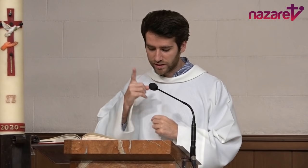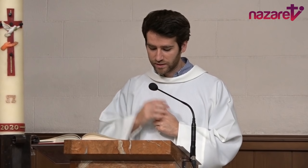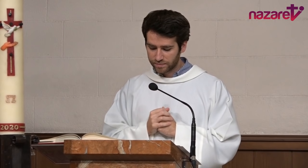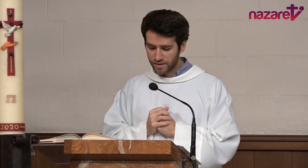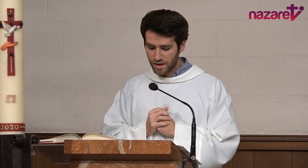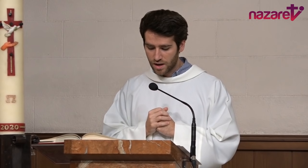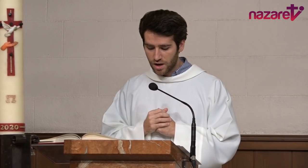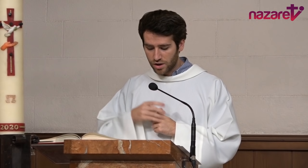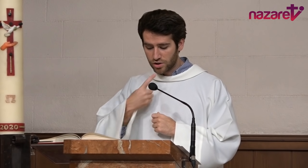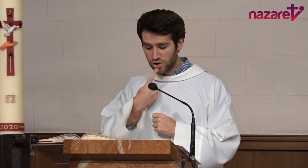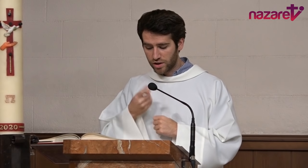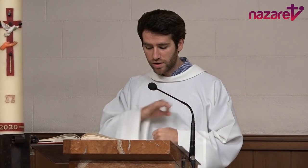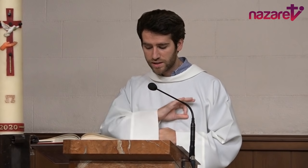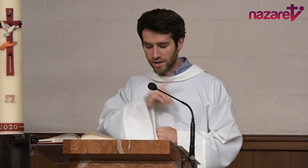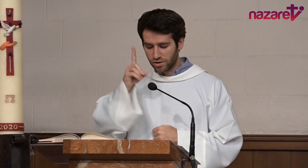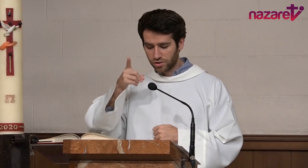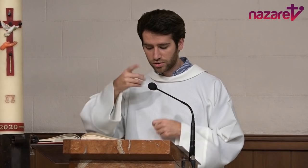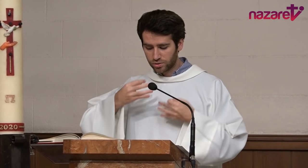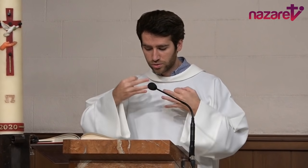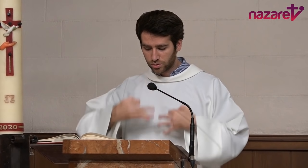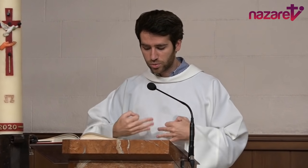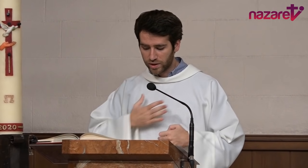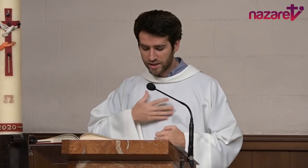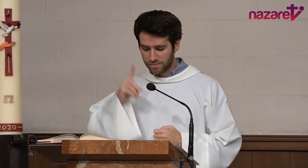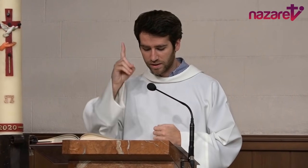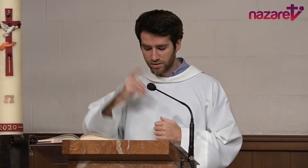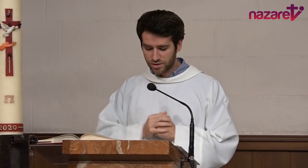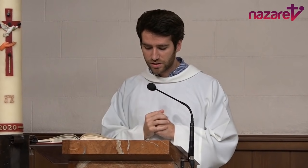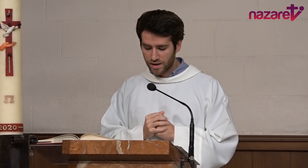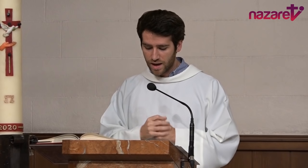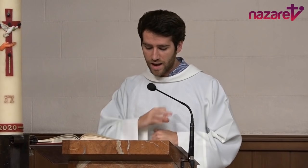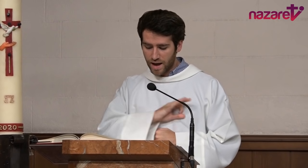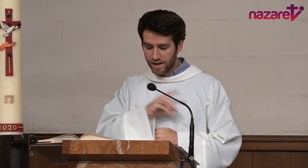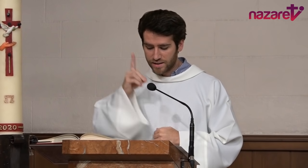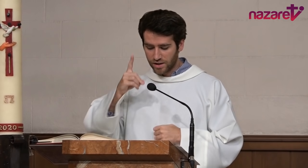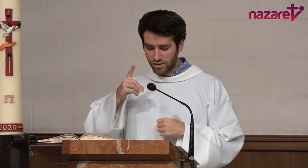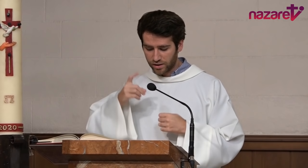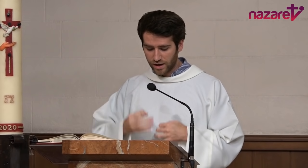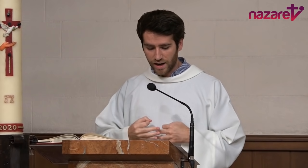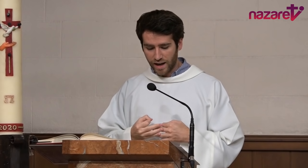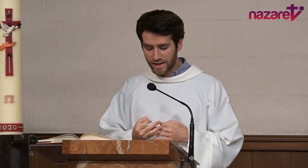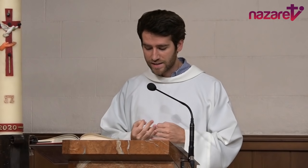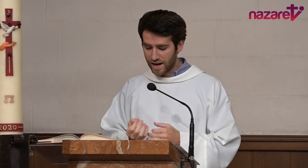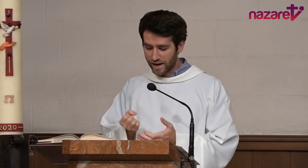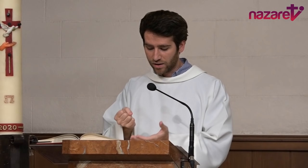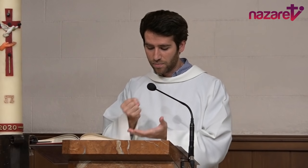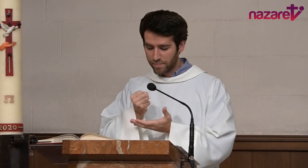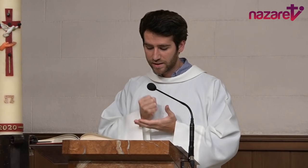ti. Yo digo al Señor, tú eres mi Dios. El Señor es la